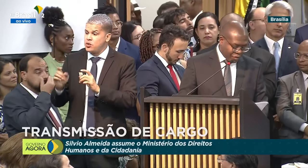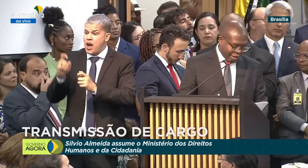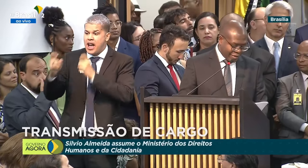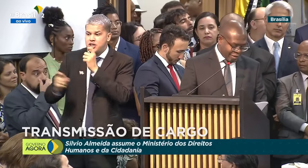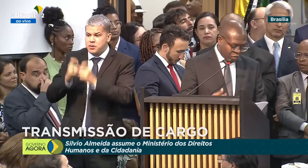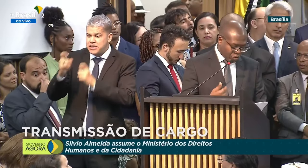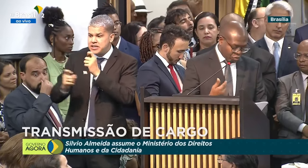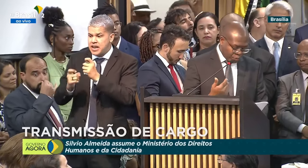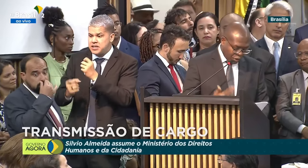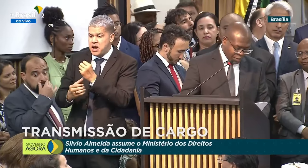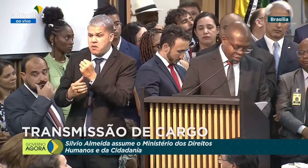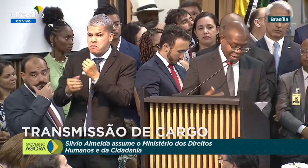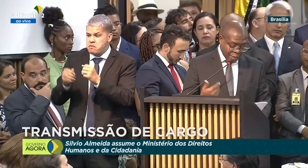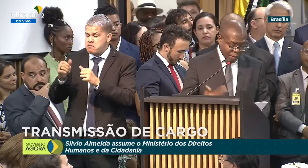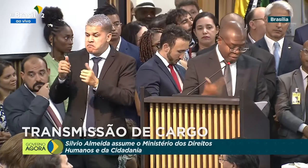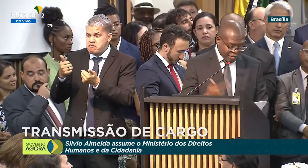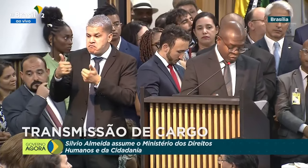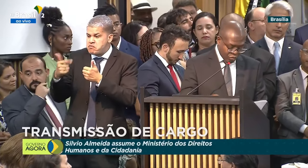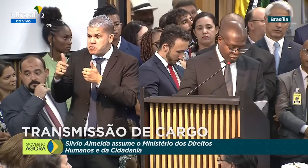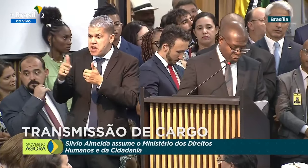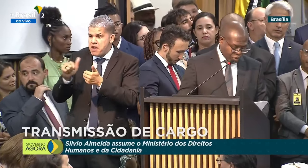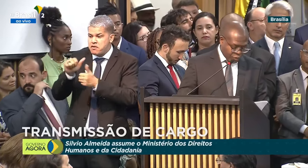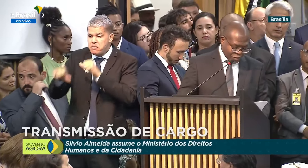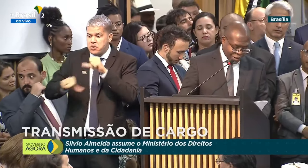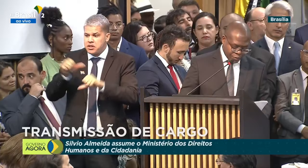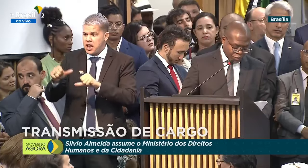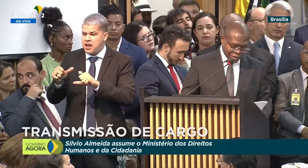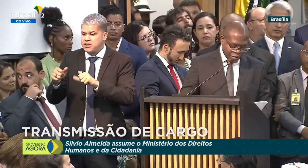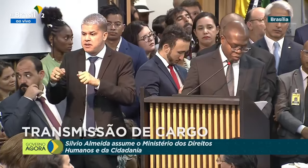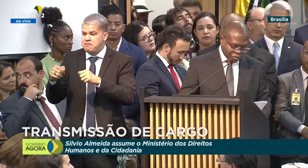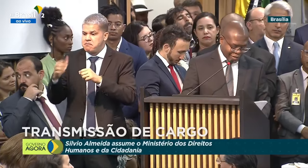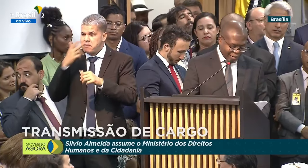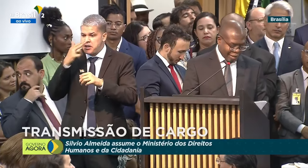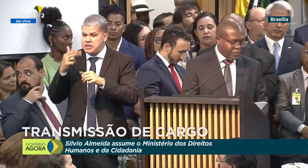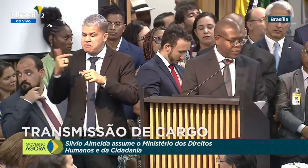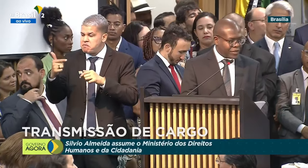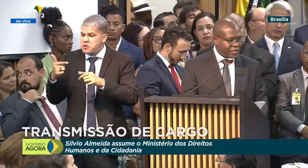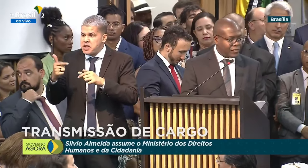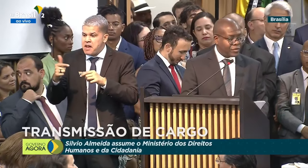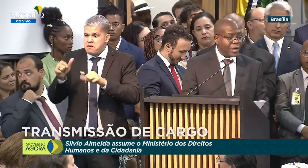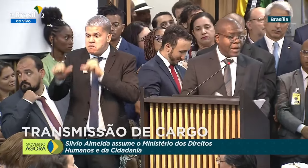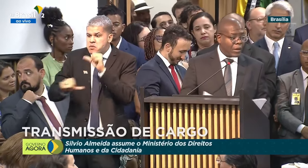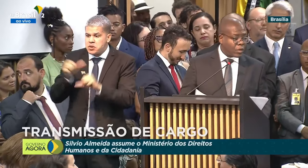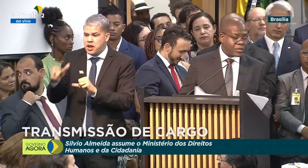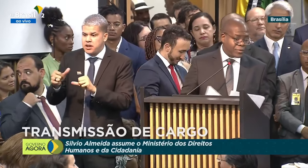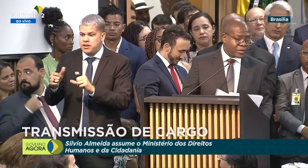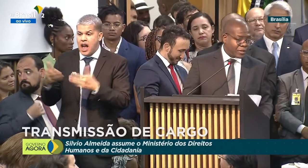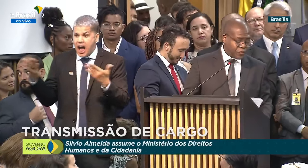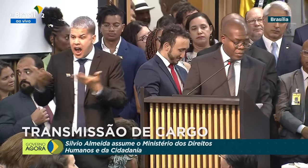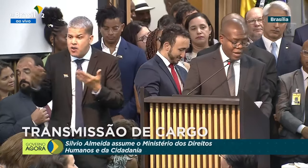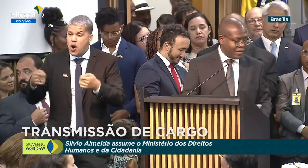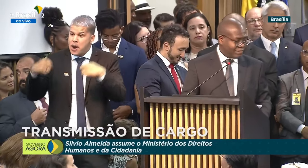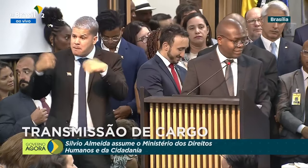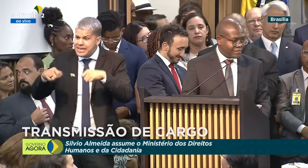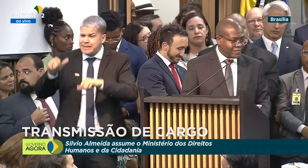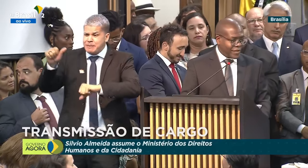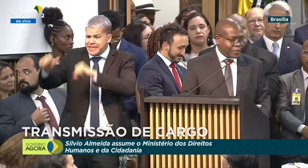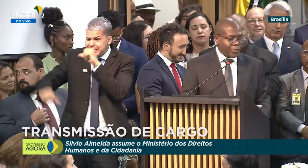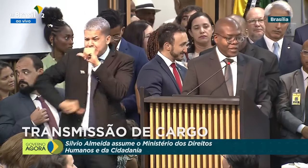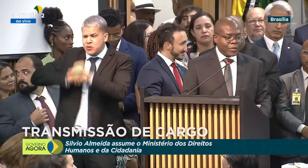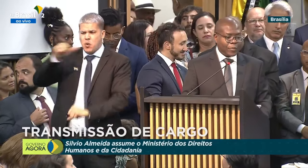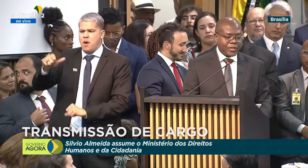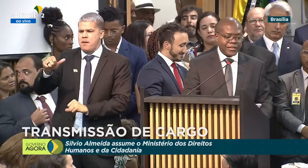legitimando a violência contra os pobres e permitindo que o desmonte de políticas públicas não encontrassem travas impedidos agora nós temos que transformar